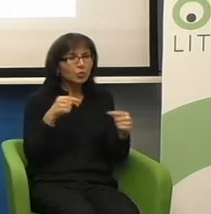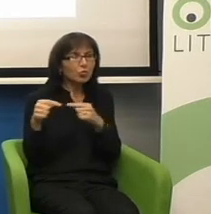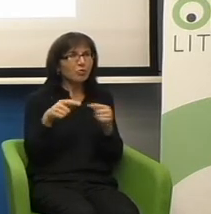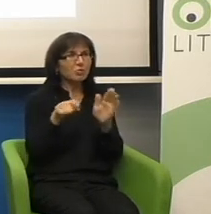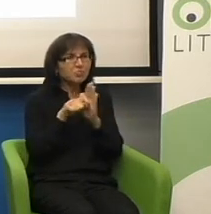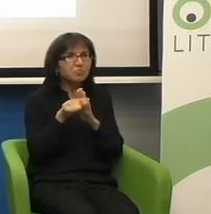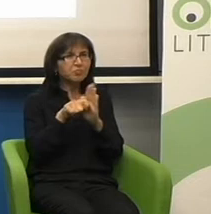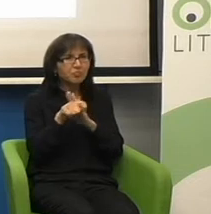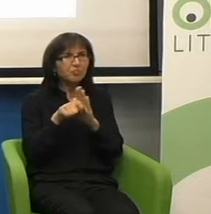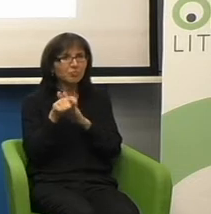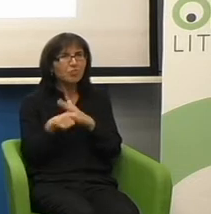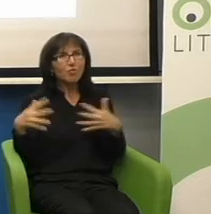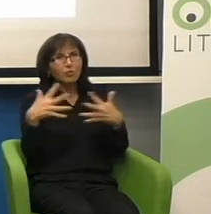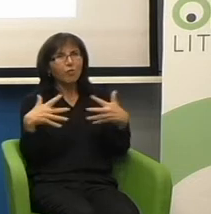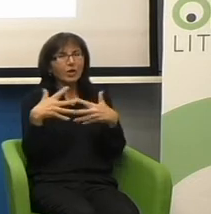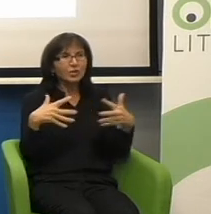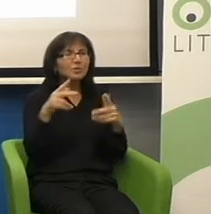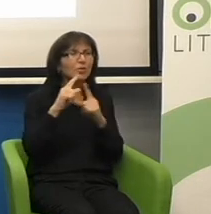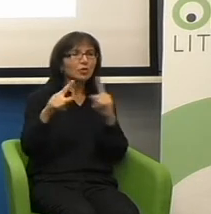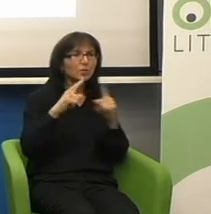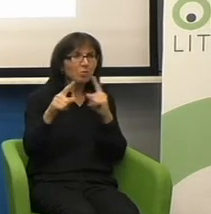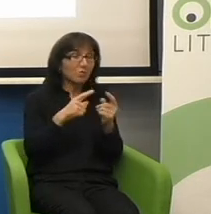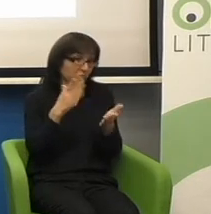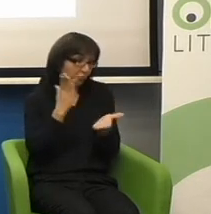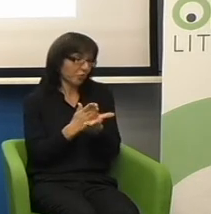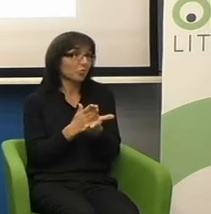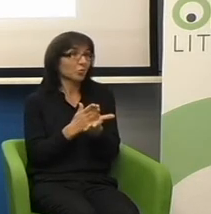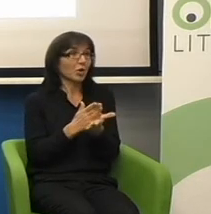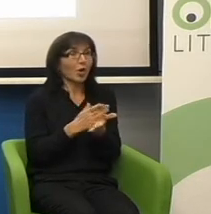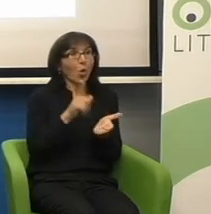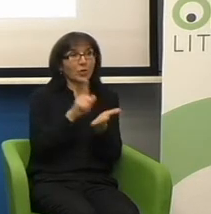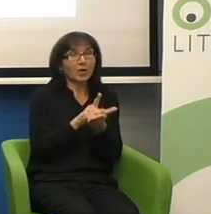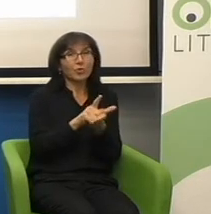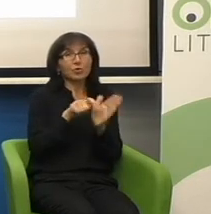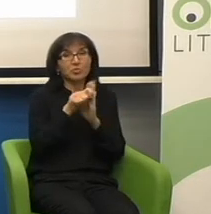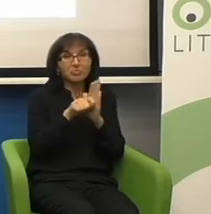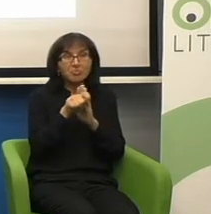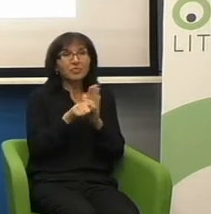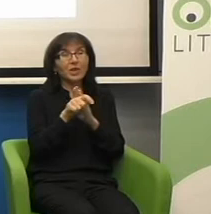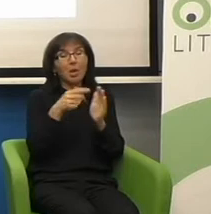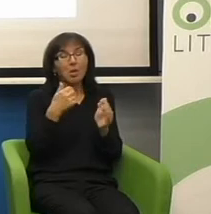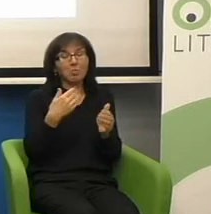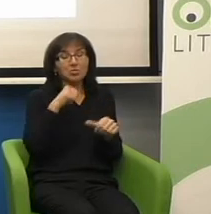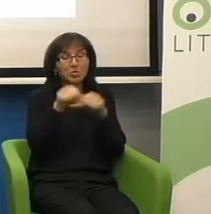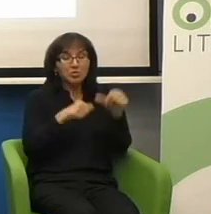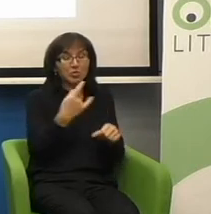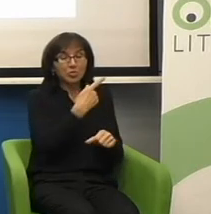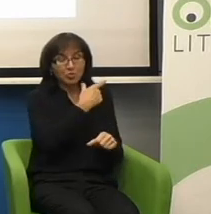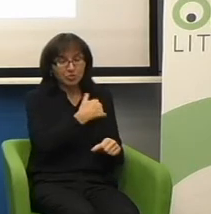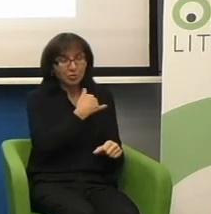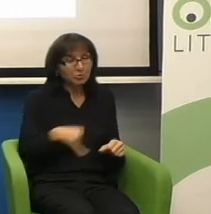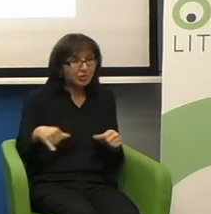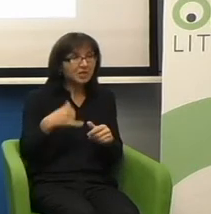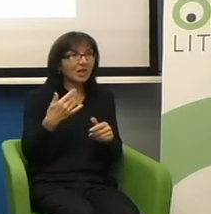żeby pokazać, że... No i rzeczywiście ich przekonałem. Przekonałem i rzeczywiście zwróciłem uwagę na tę rocznicę, że rok